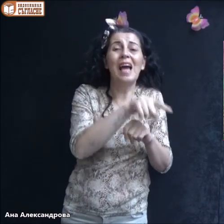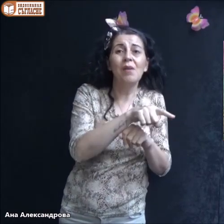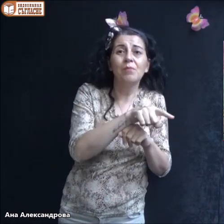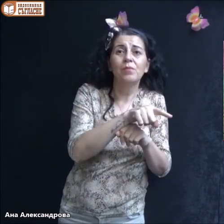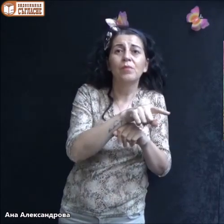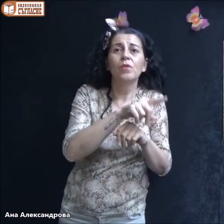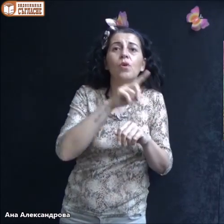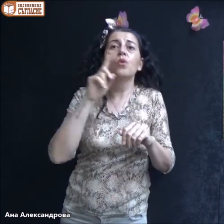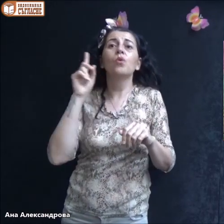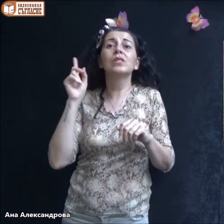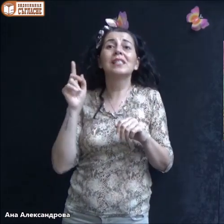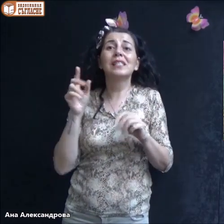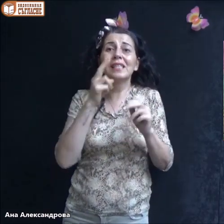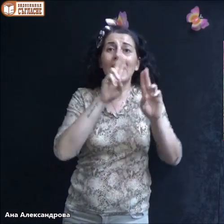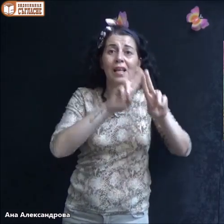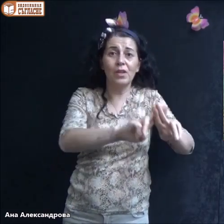Там останало